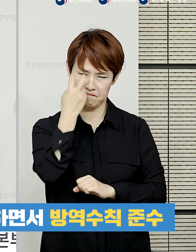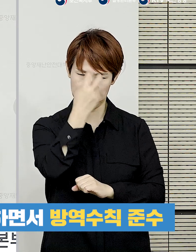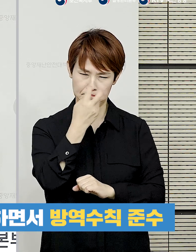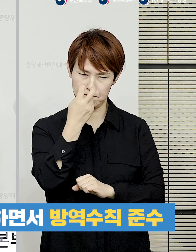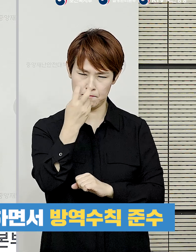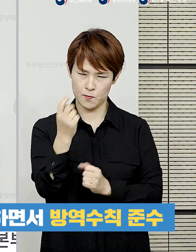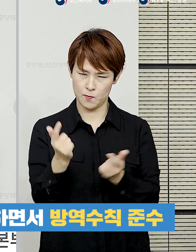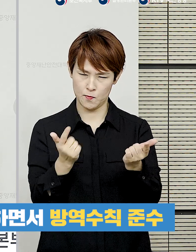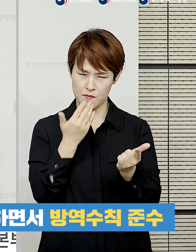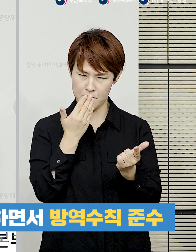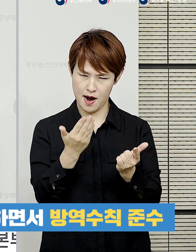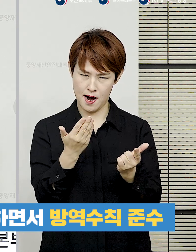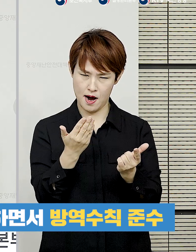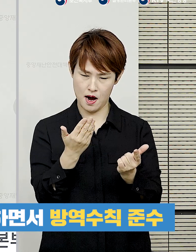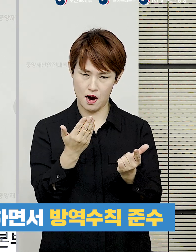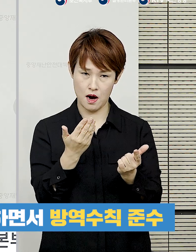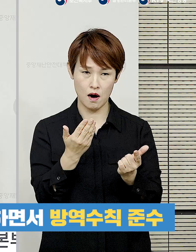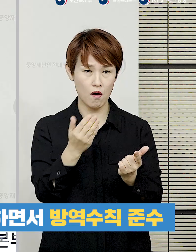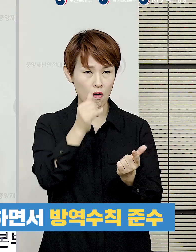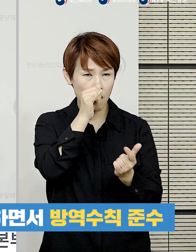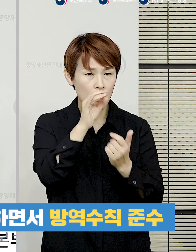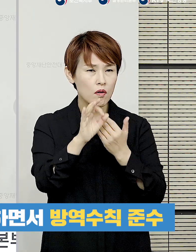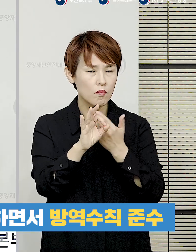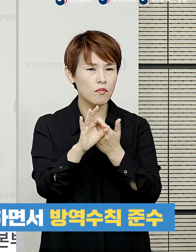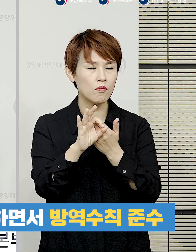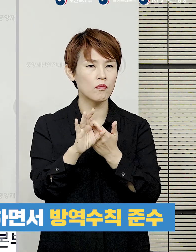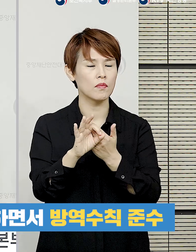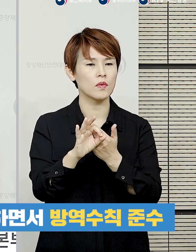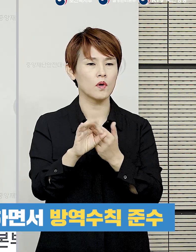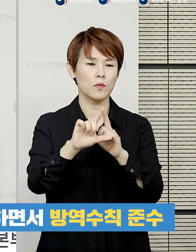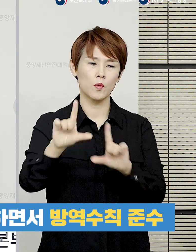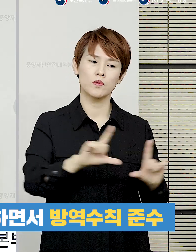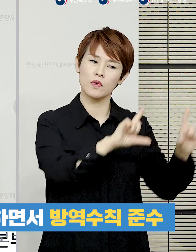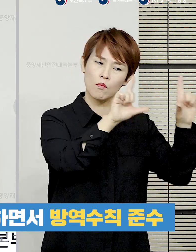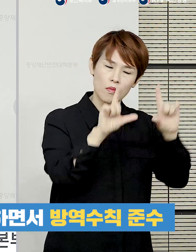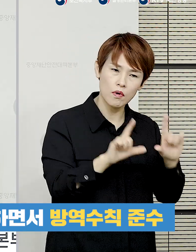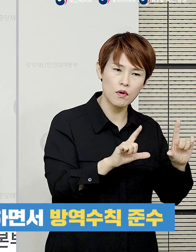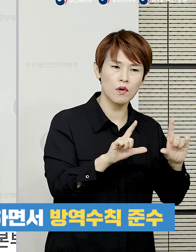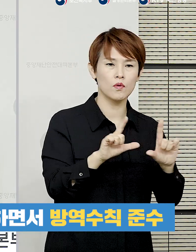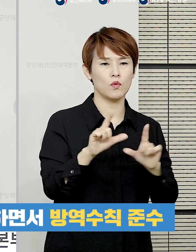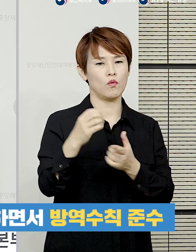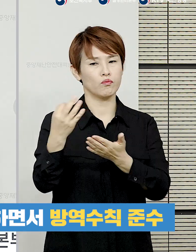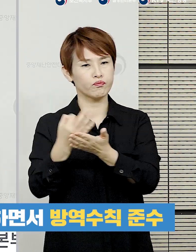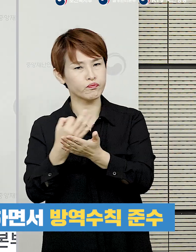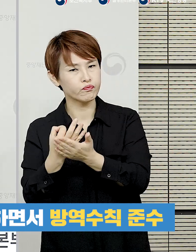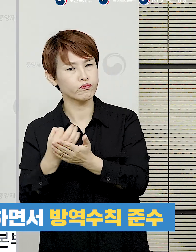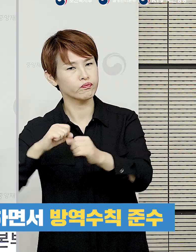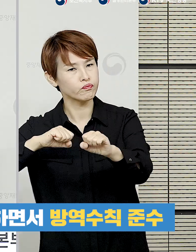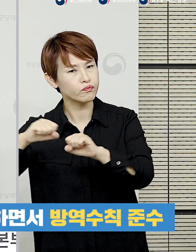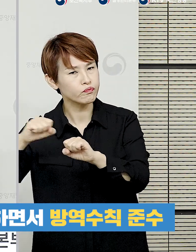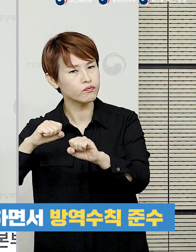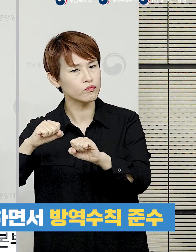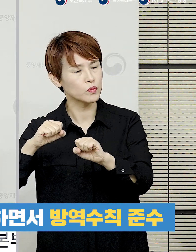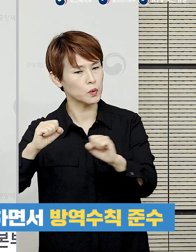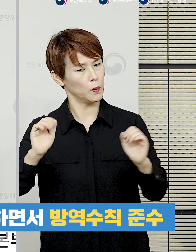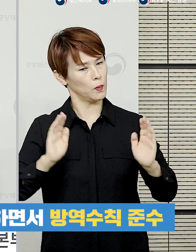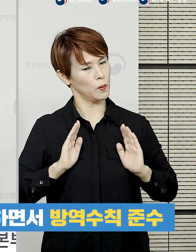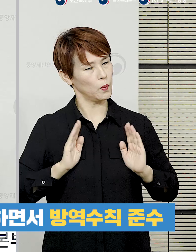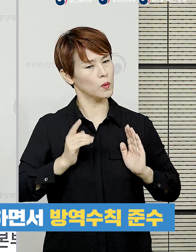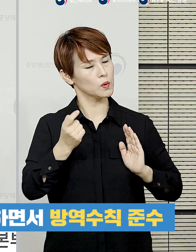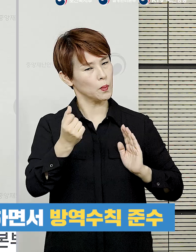수준까지 들어오게 된다 그러면 이런 일상생활적 측면이나 경제활동적 측면에서 할 수 있는 활동들을